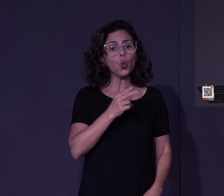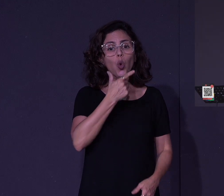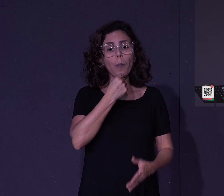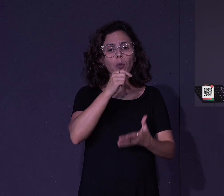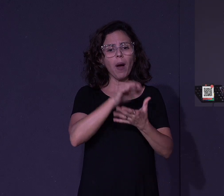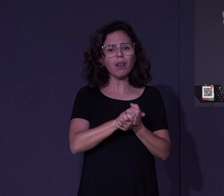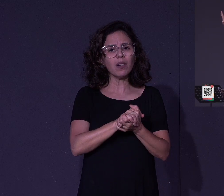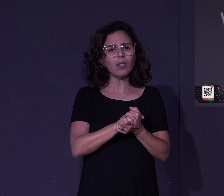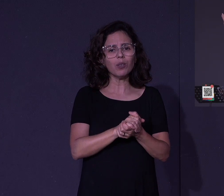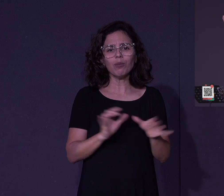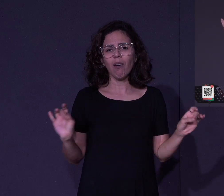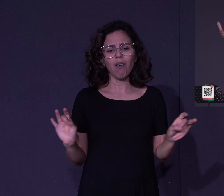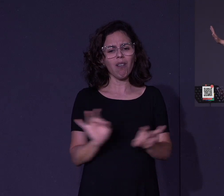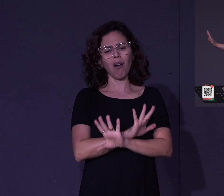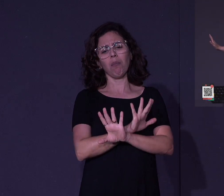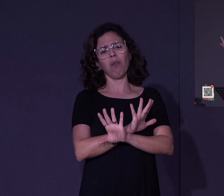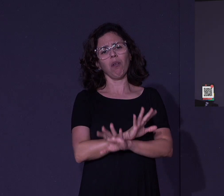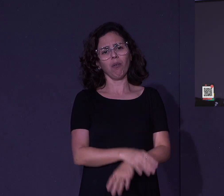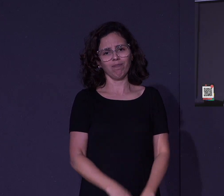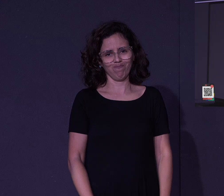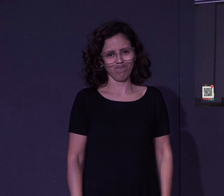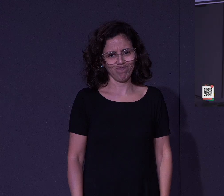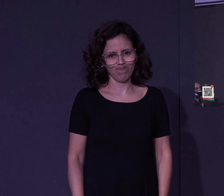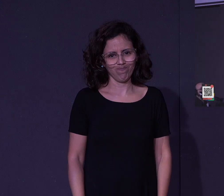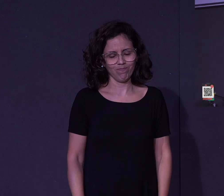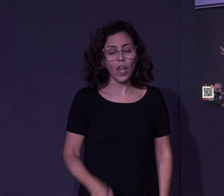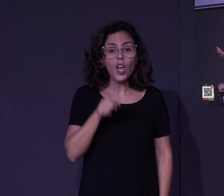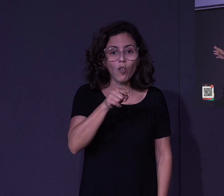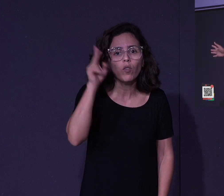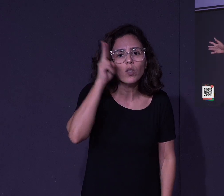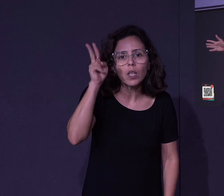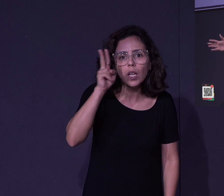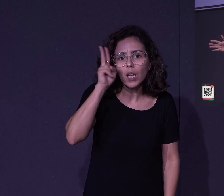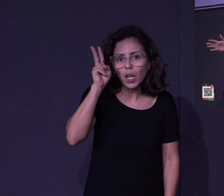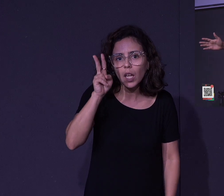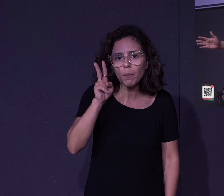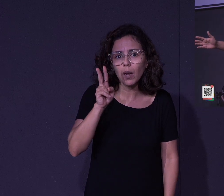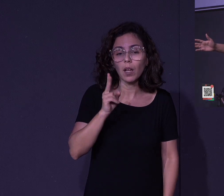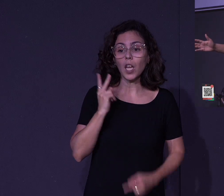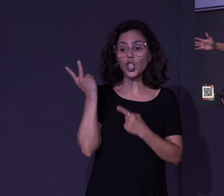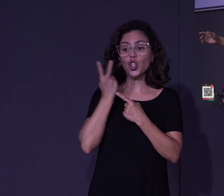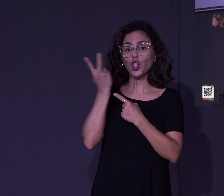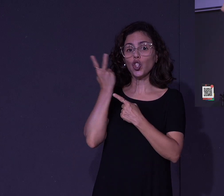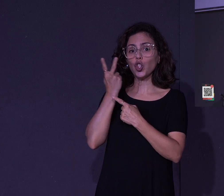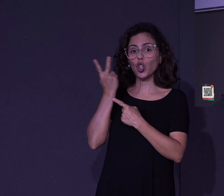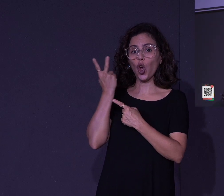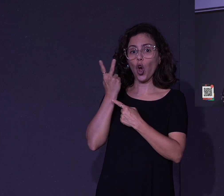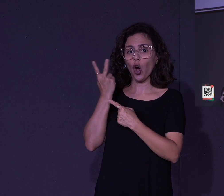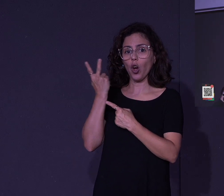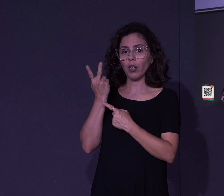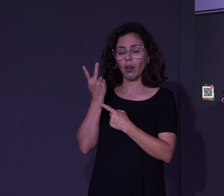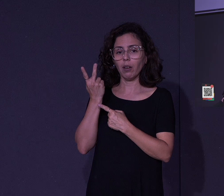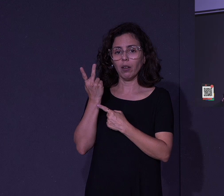Ninguém. Lembra de Agar lá no deserto? Se afastou do menino e esperou a morte? O